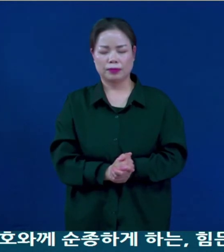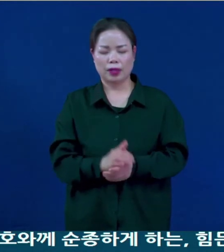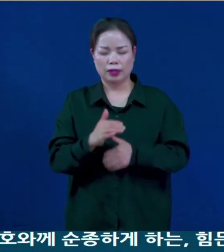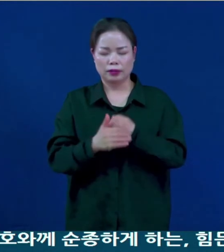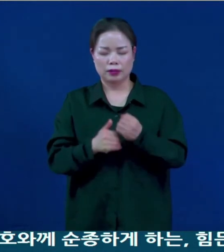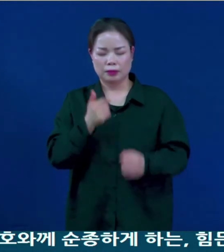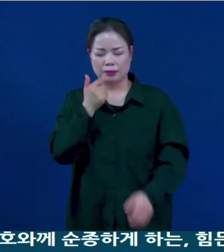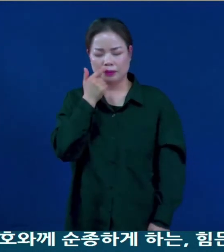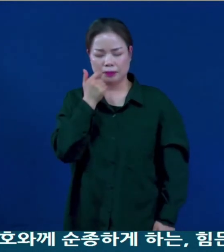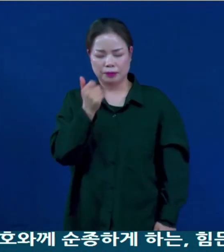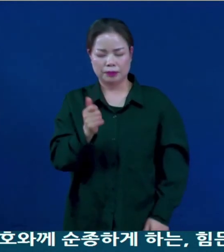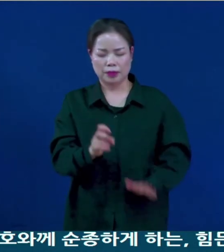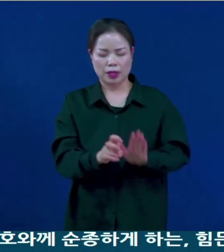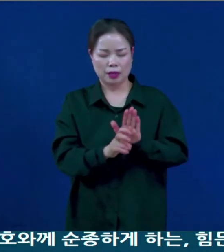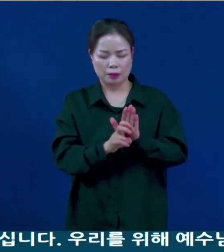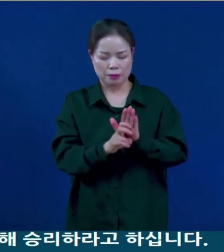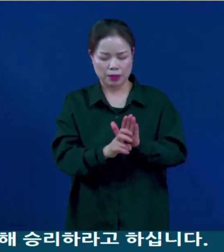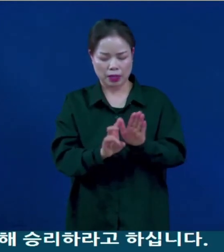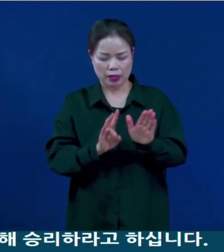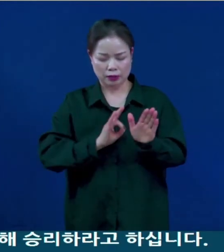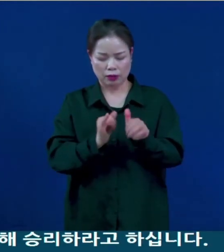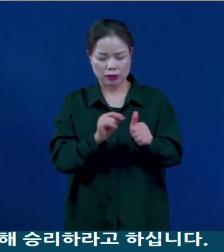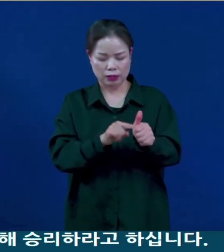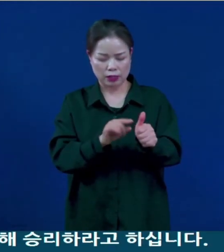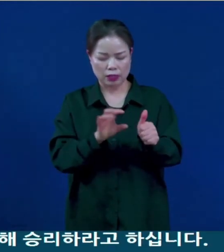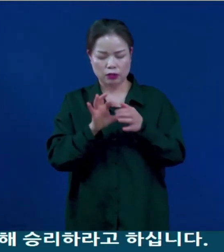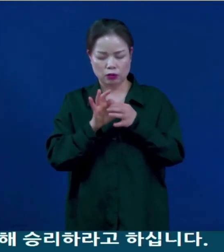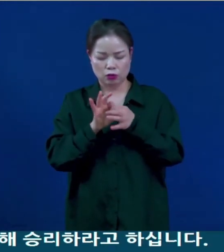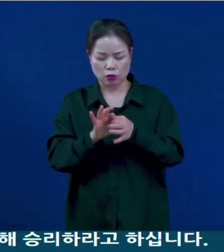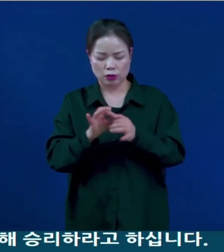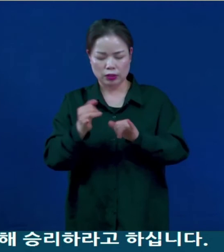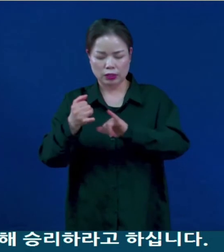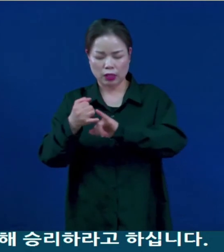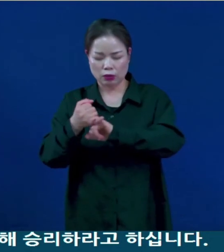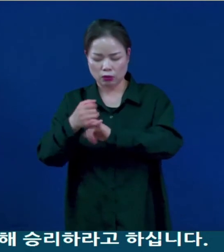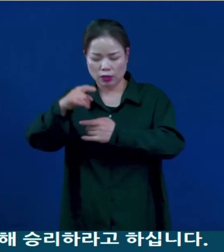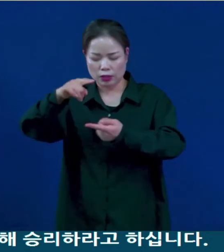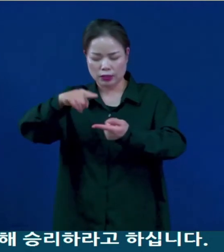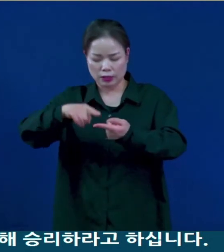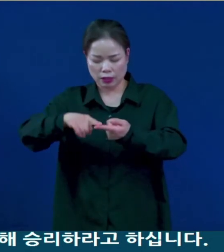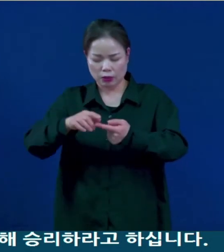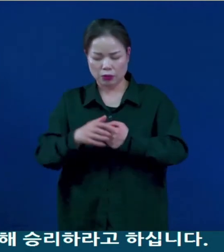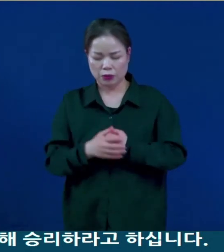하나님 아버지, 미가 선지자를 통해서 약속하신 대로